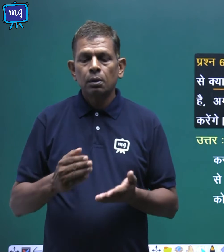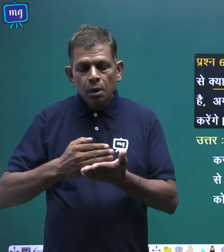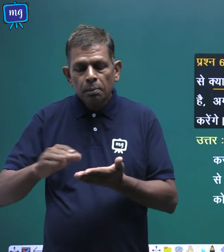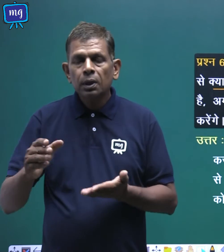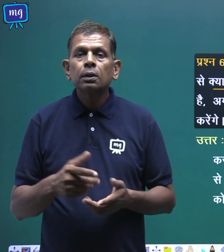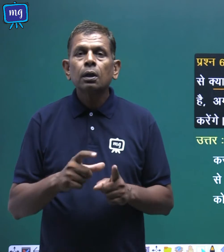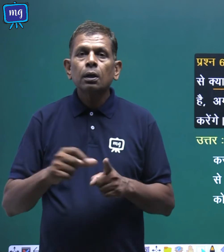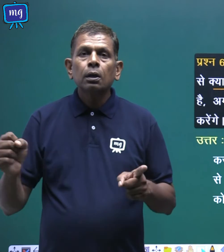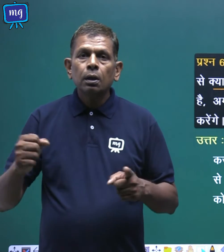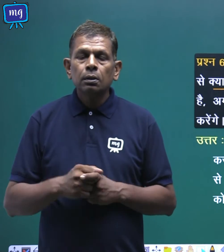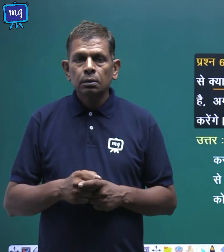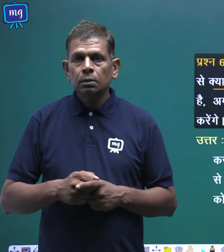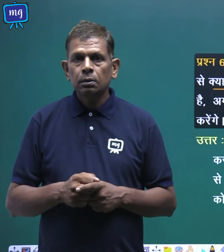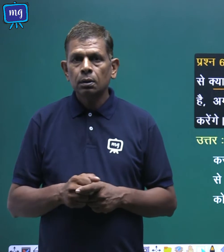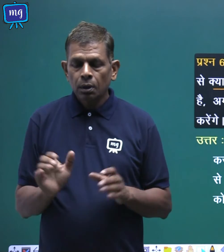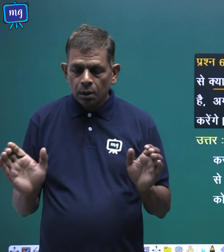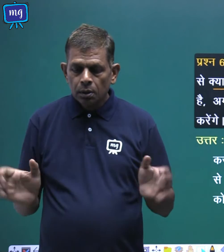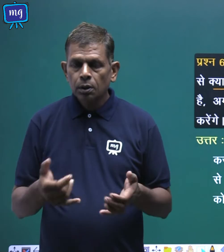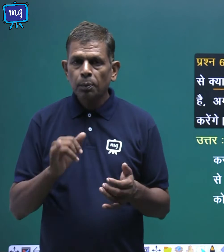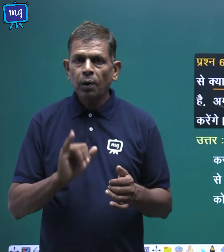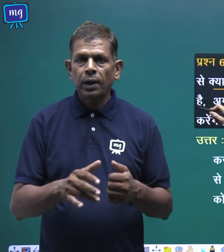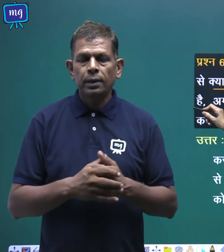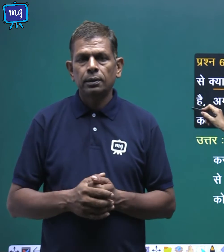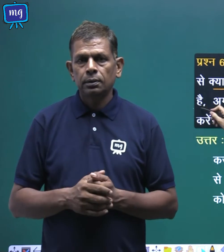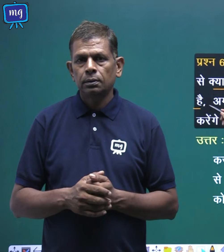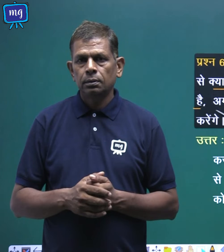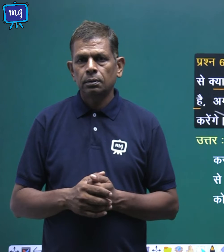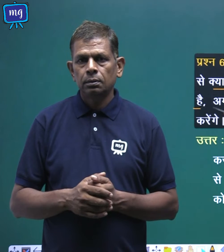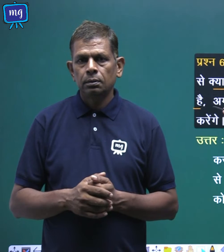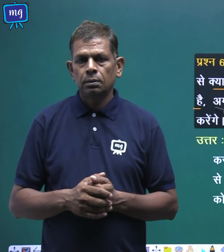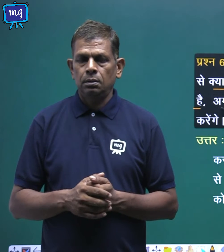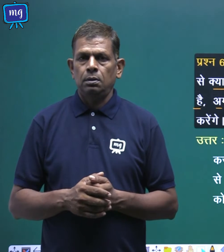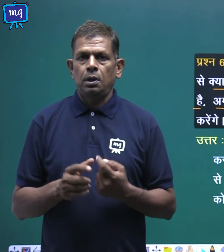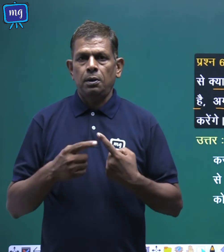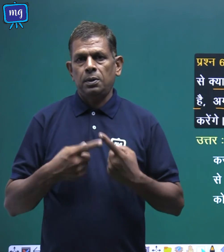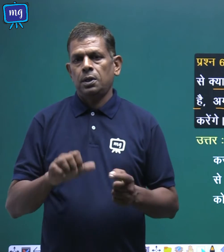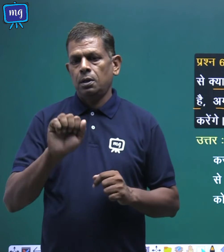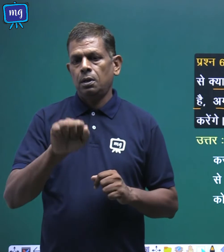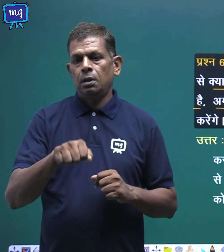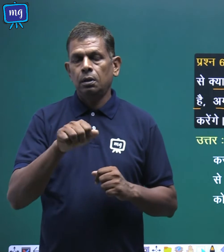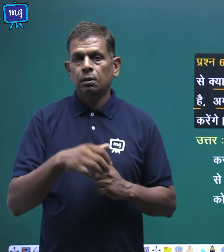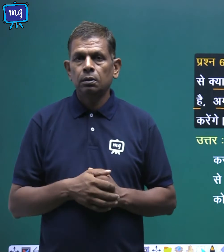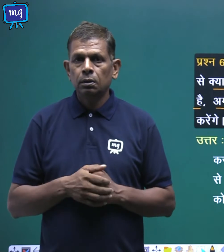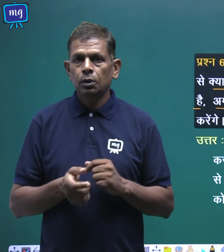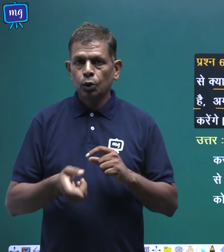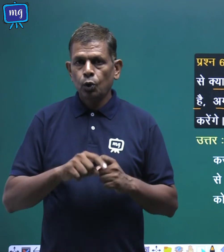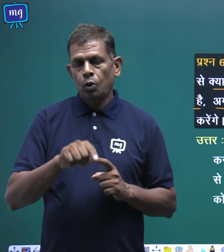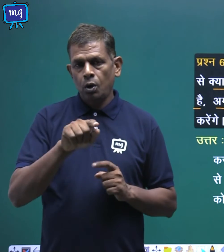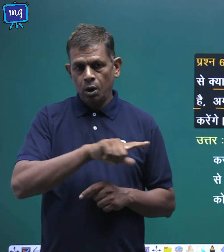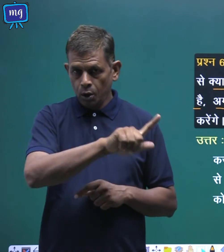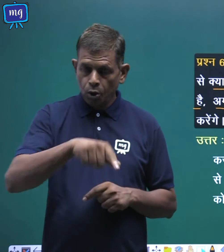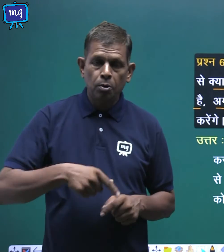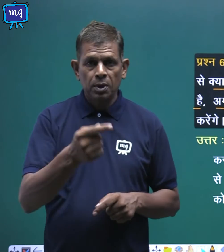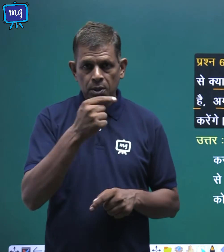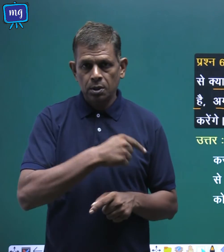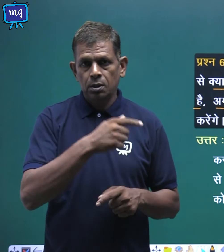पृथक करना संभव है? अगर हाँ, तो आप इसे